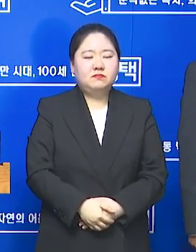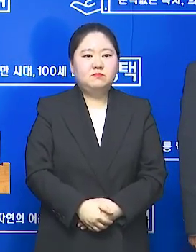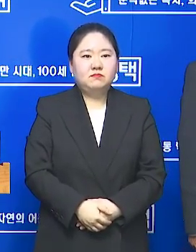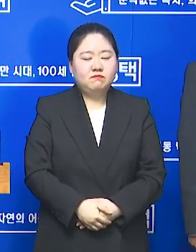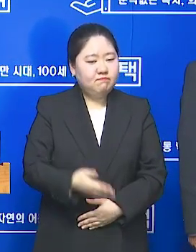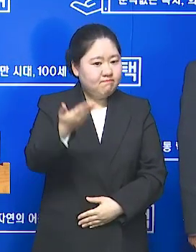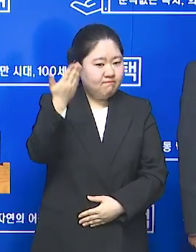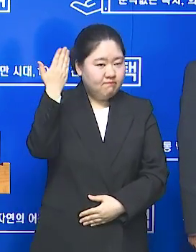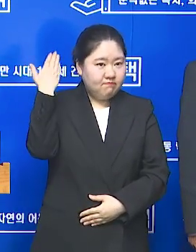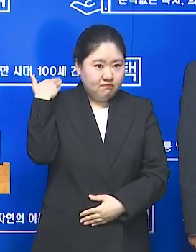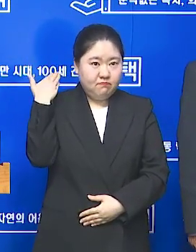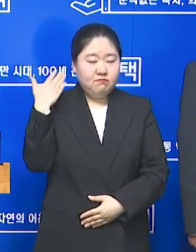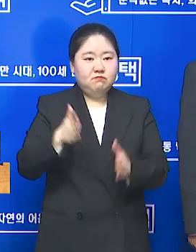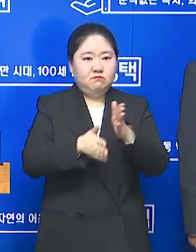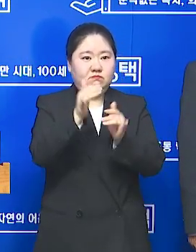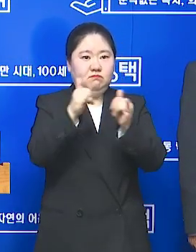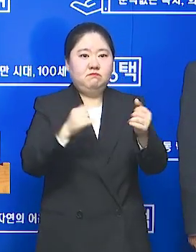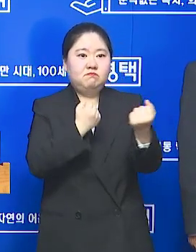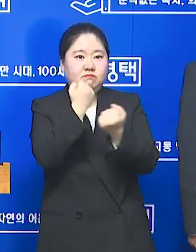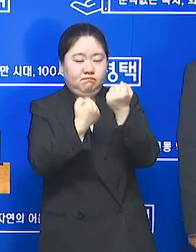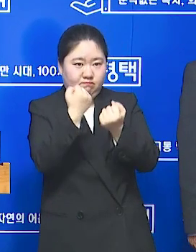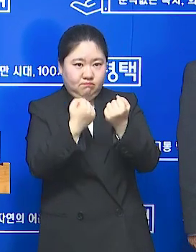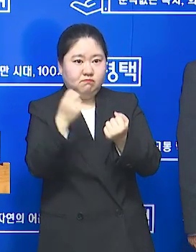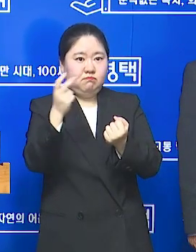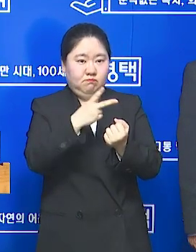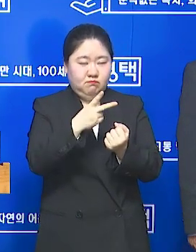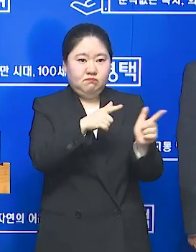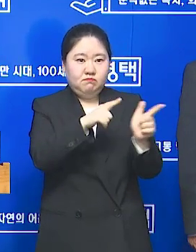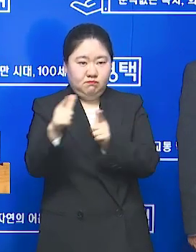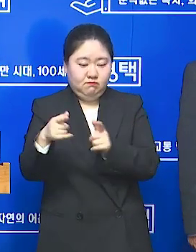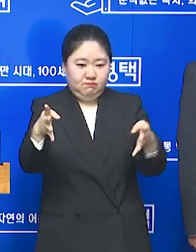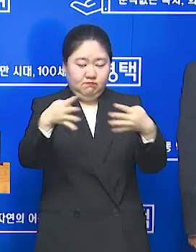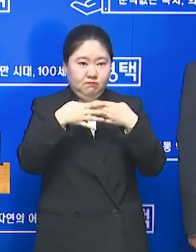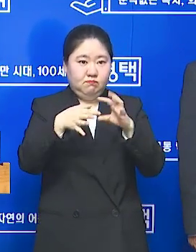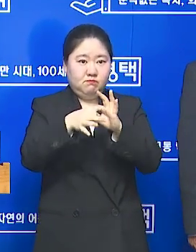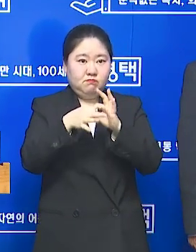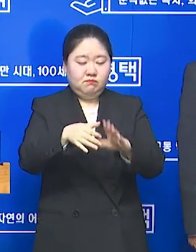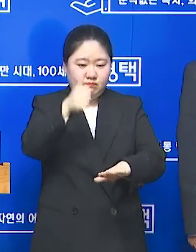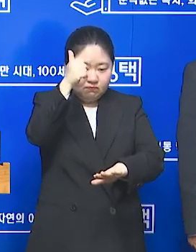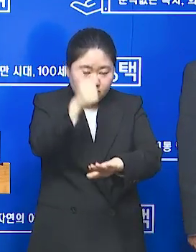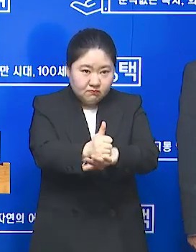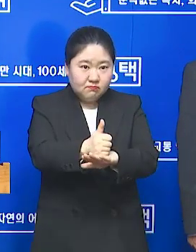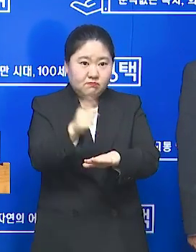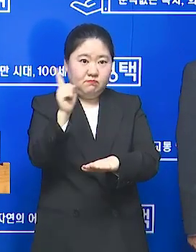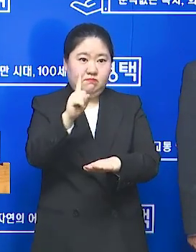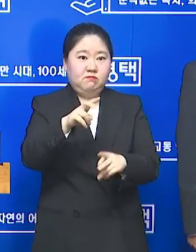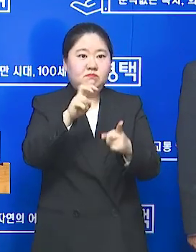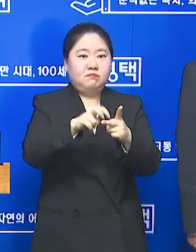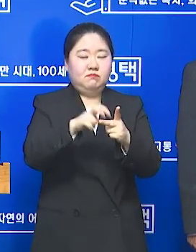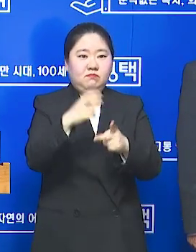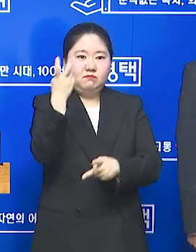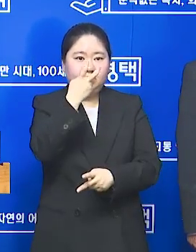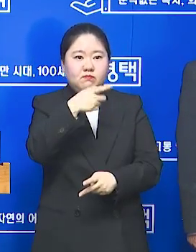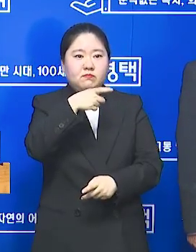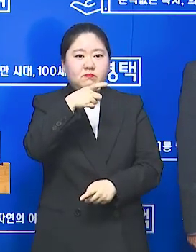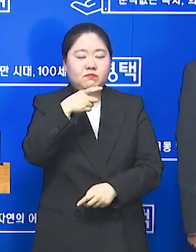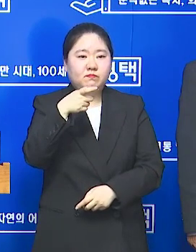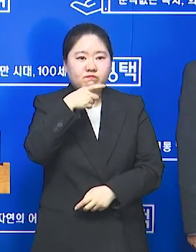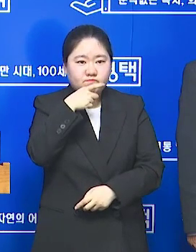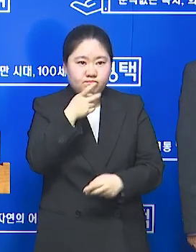그동안의 주민 설명회와 정부와 협의 등을 통해 최종적으로 송탄 상수원 보호구역